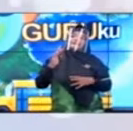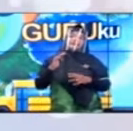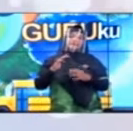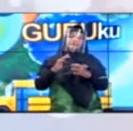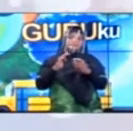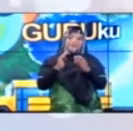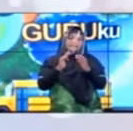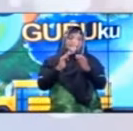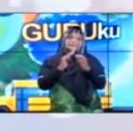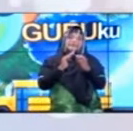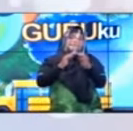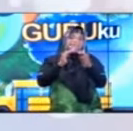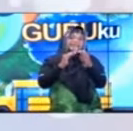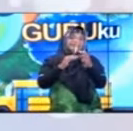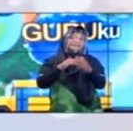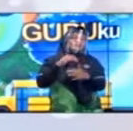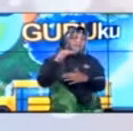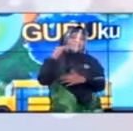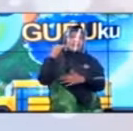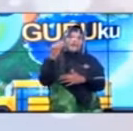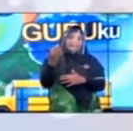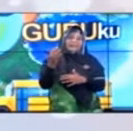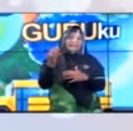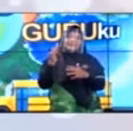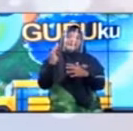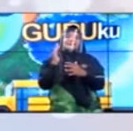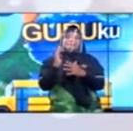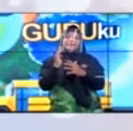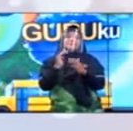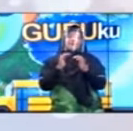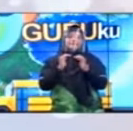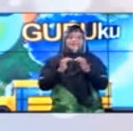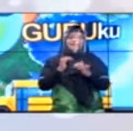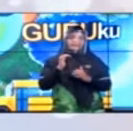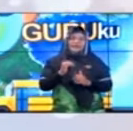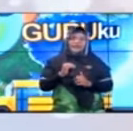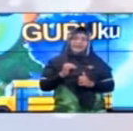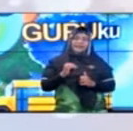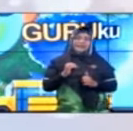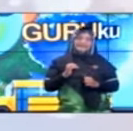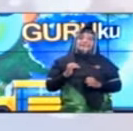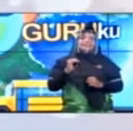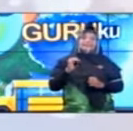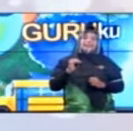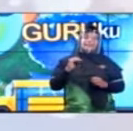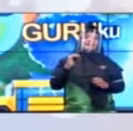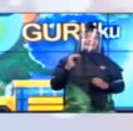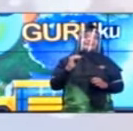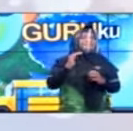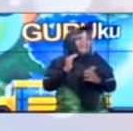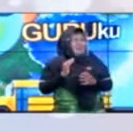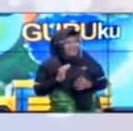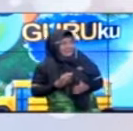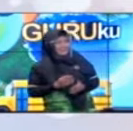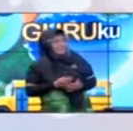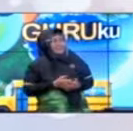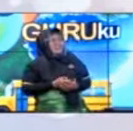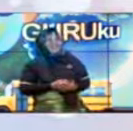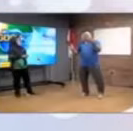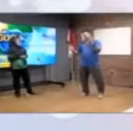yang keempat itu posisinya bersiap untuk melompat. Yang keempat posisi di udara. Serta yang terakhir